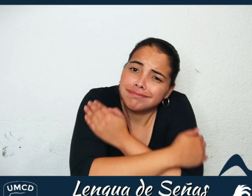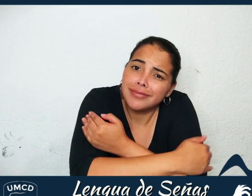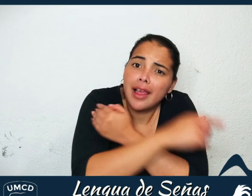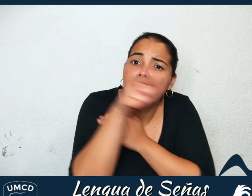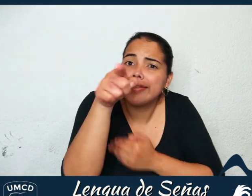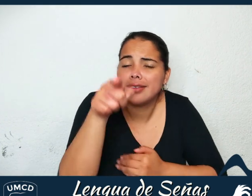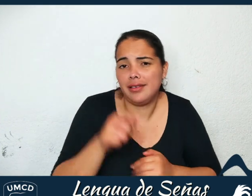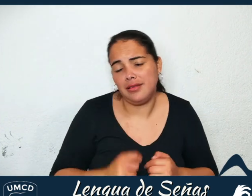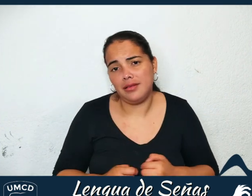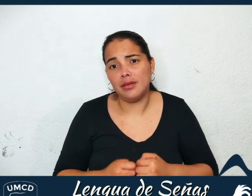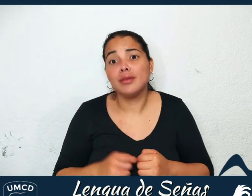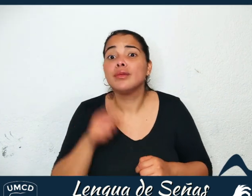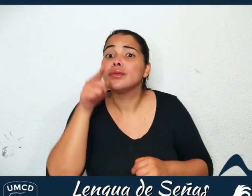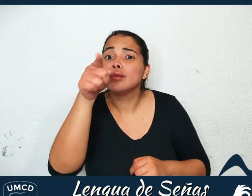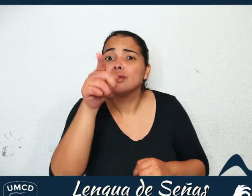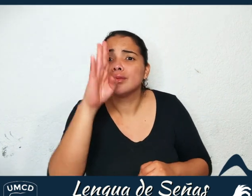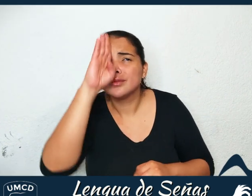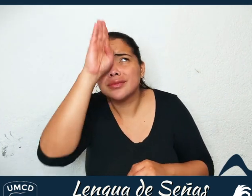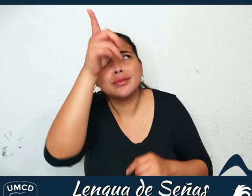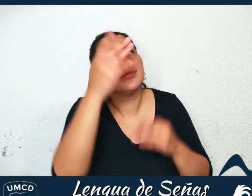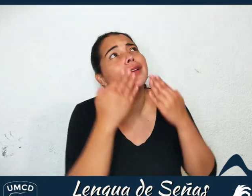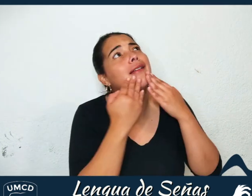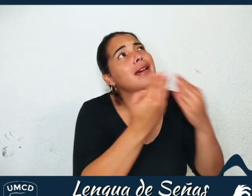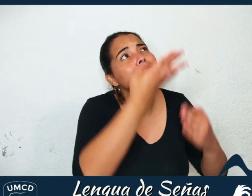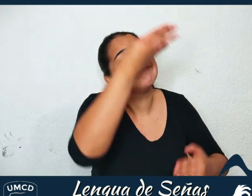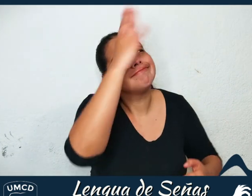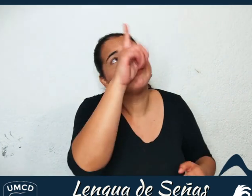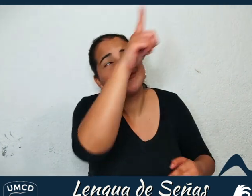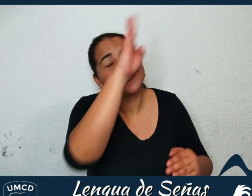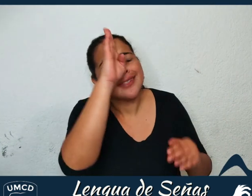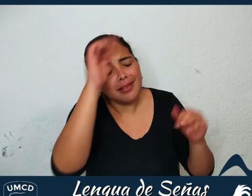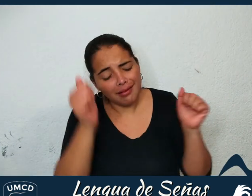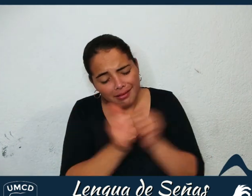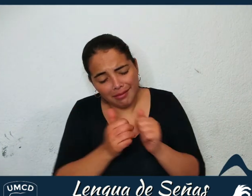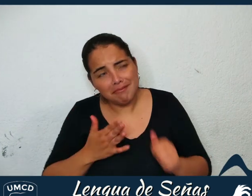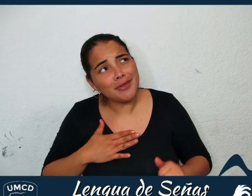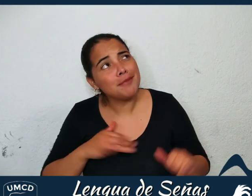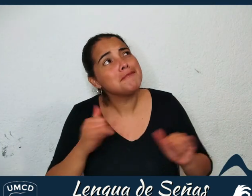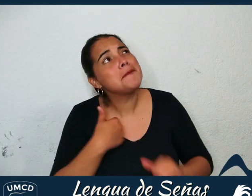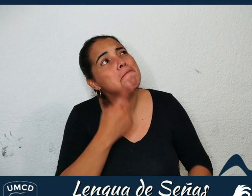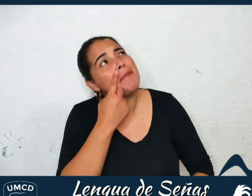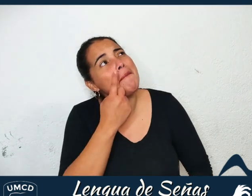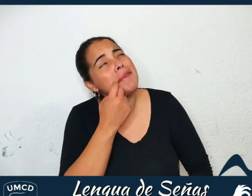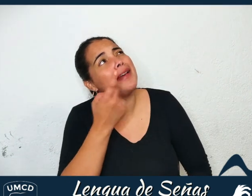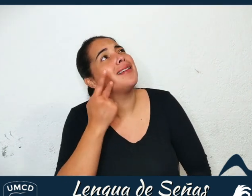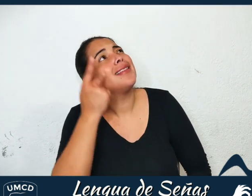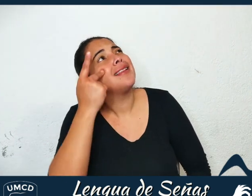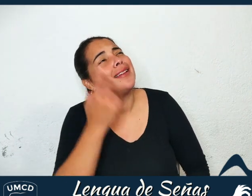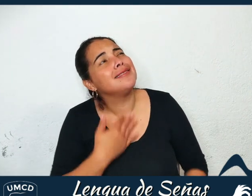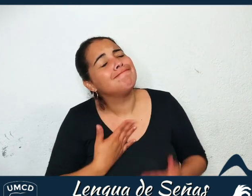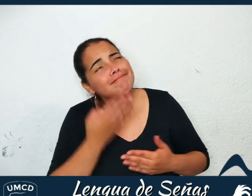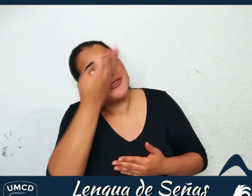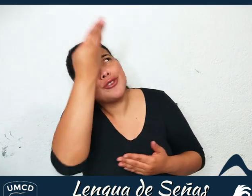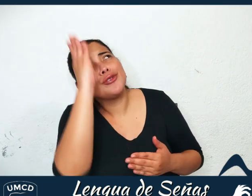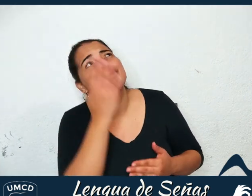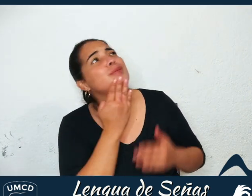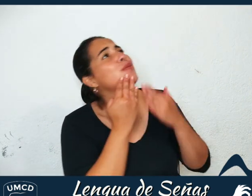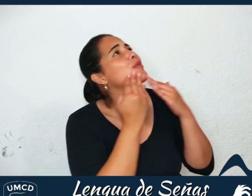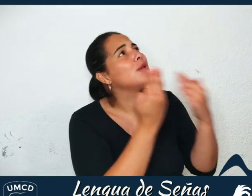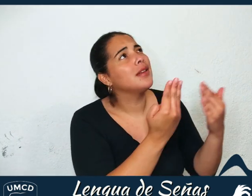Y por eso Pablo dice, bendito el Dios nuestro, el Padre del Señor Jesucristo, Padre